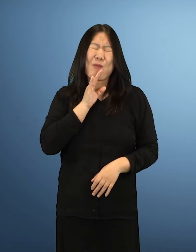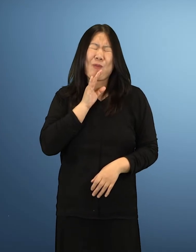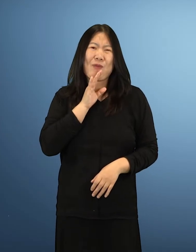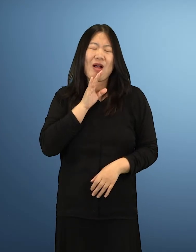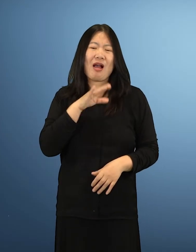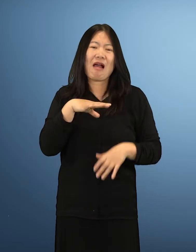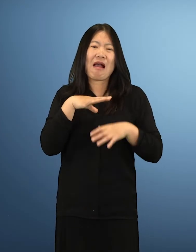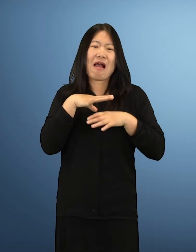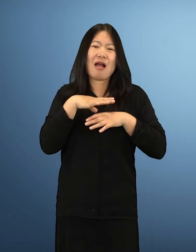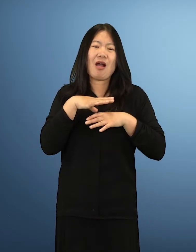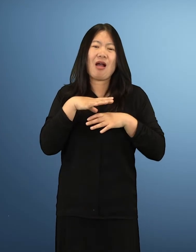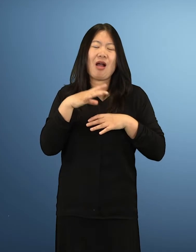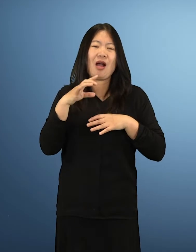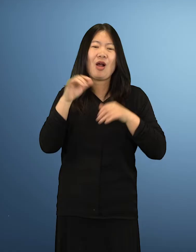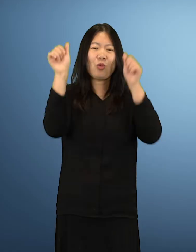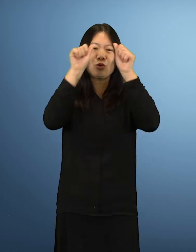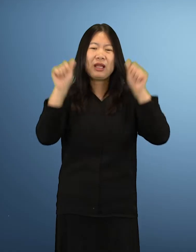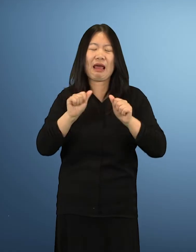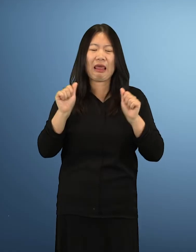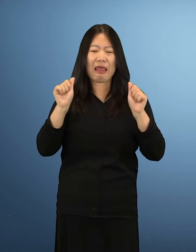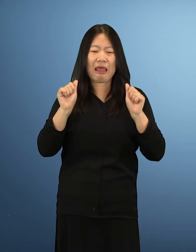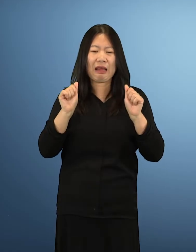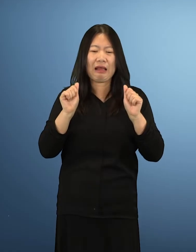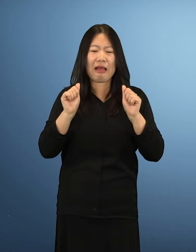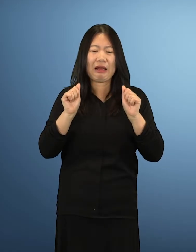벌어지던 현장입니다.